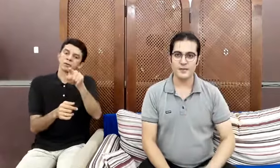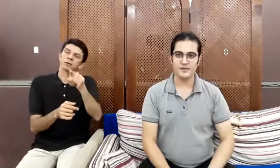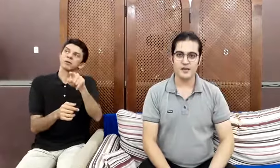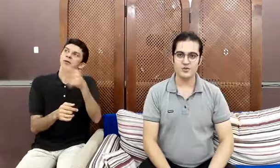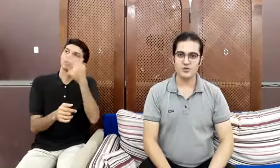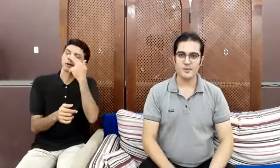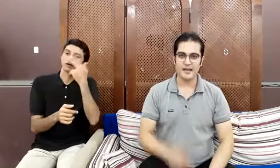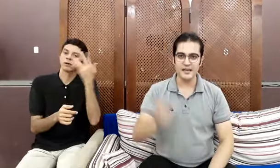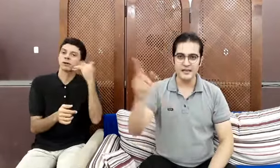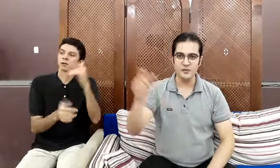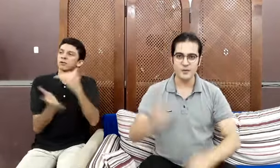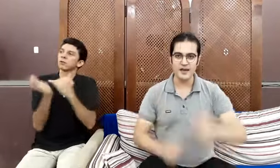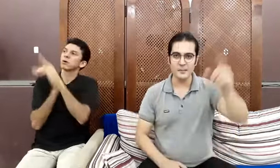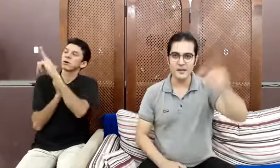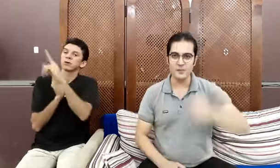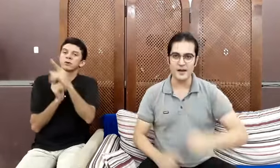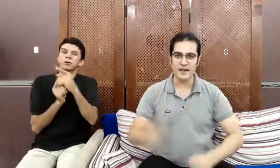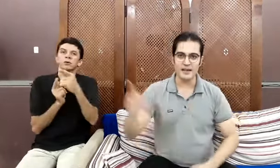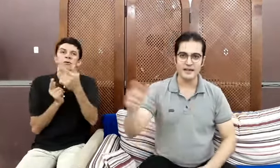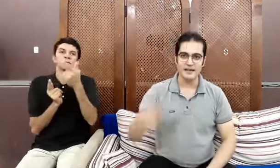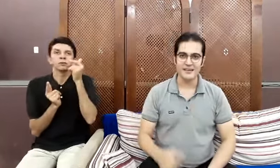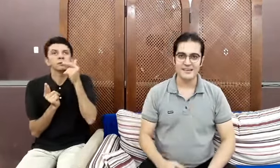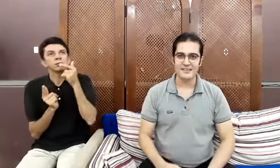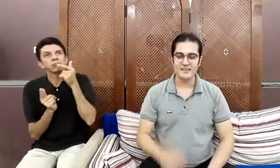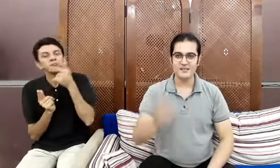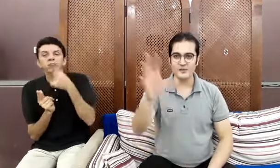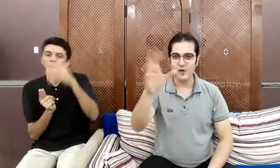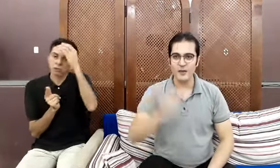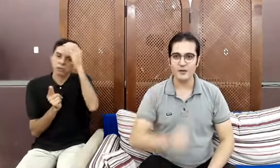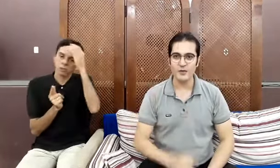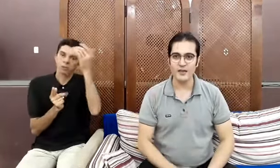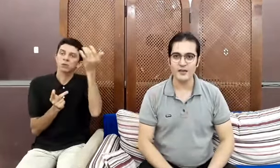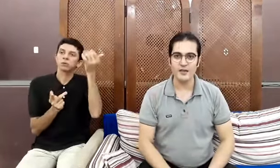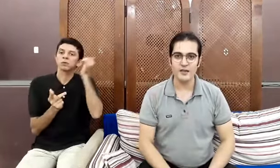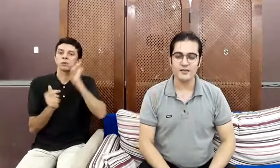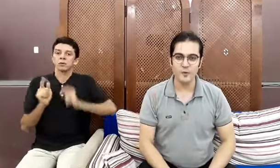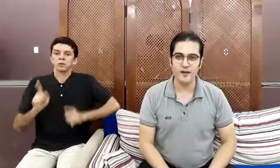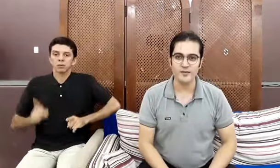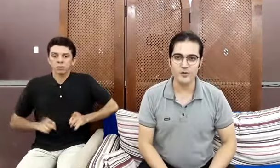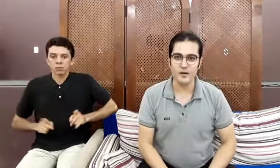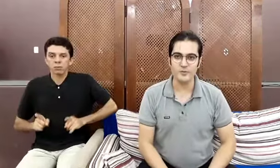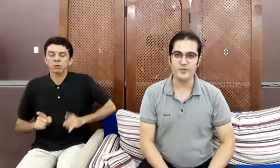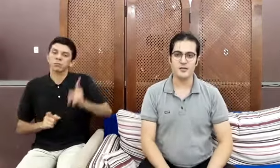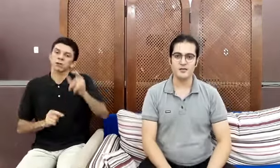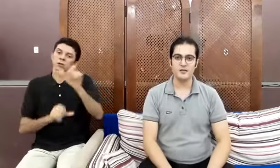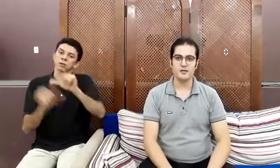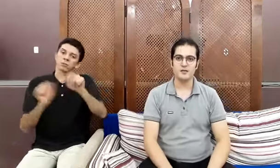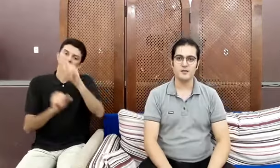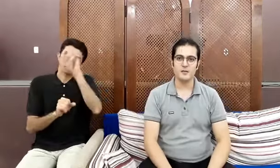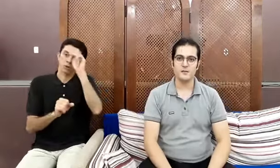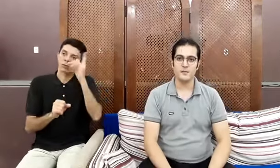a mensagem hoje, para aquele tio, para aquele primo, para aquele... Está se transformando em salvação para muita